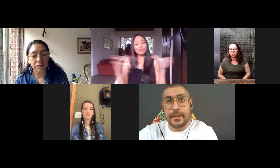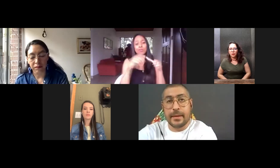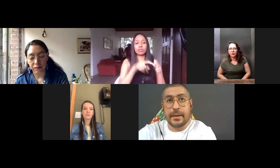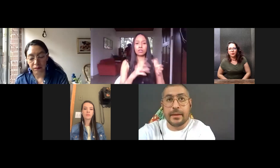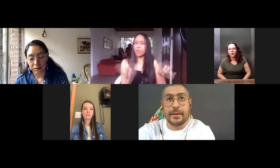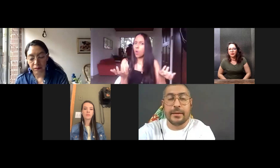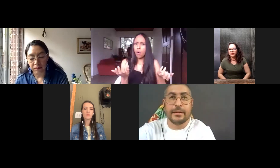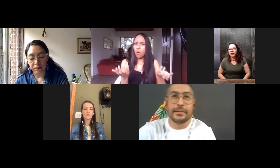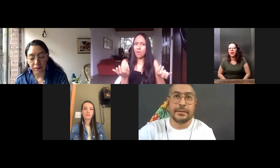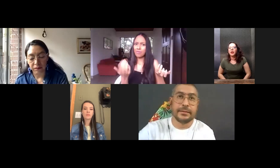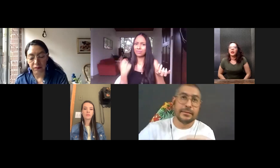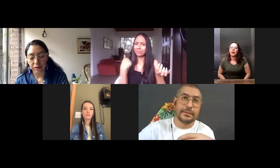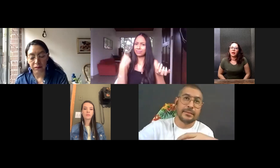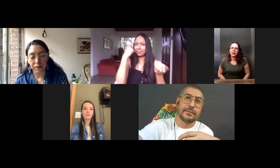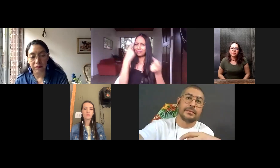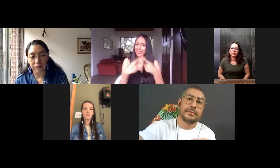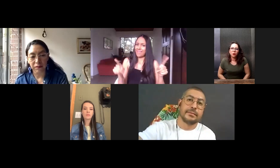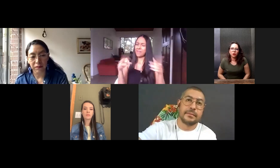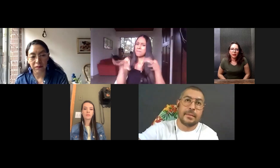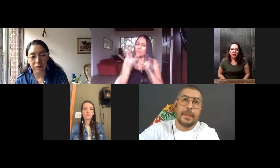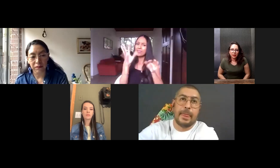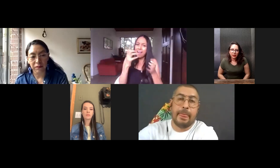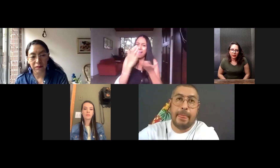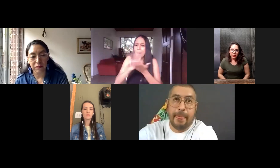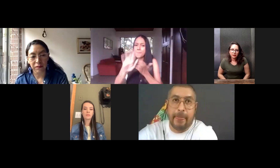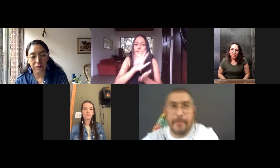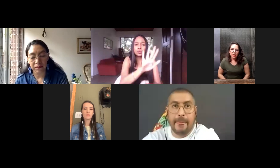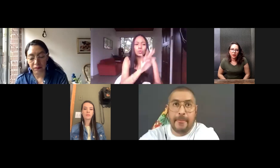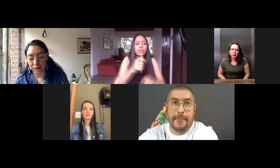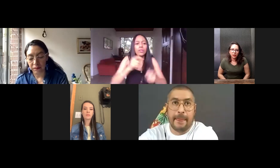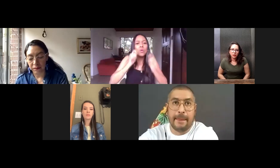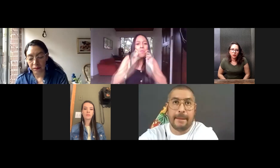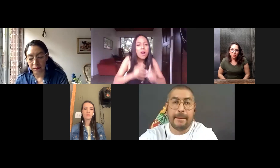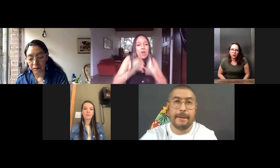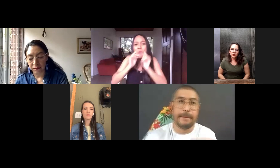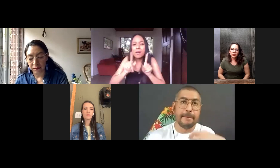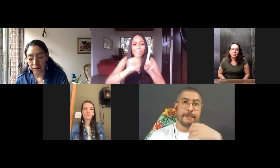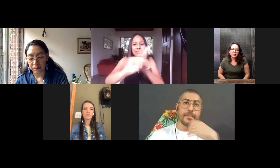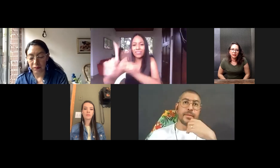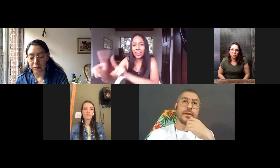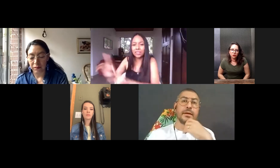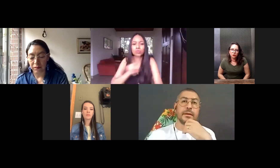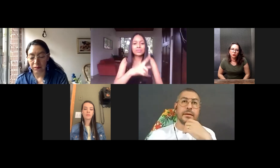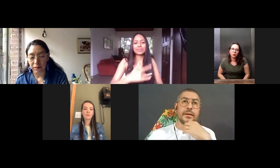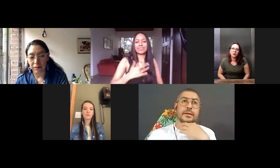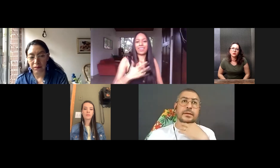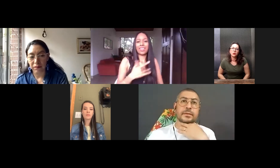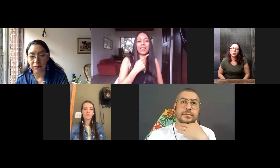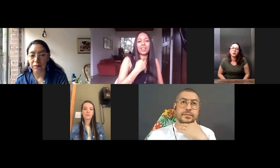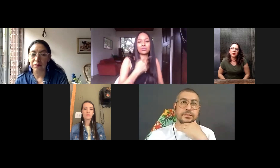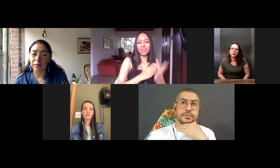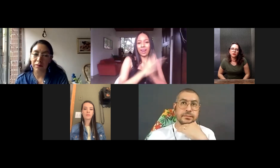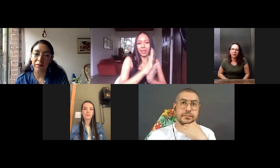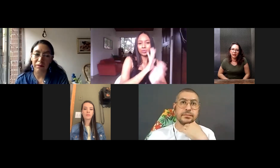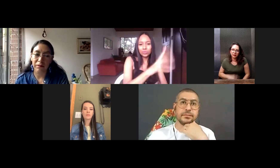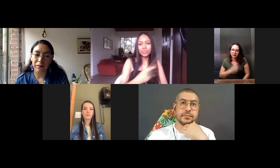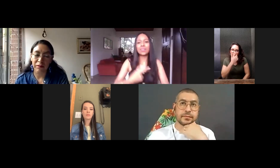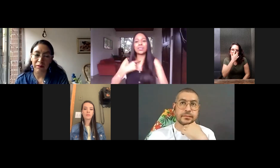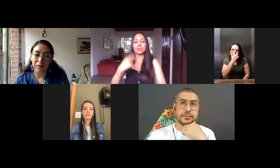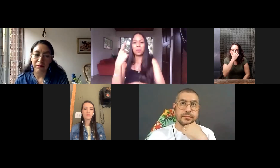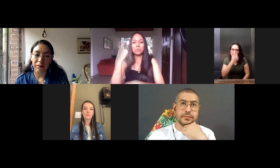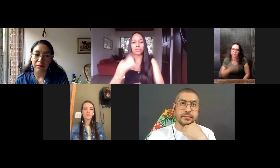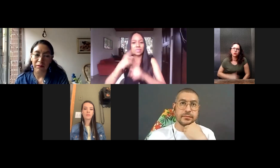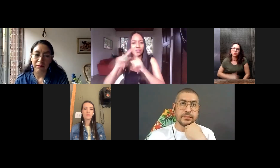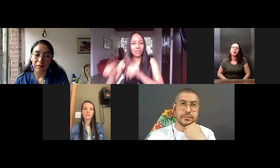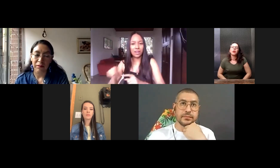o que solamente pueden ser esta u otra carrera, si cada uno tiene sueños distintos, son humanos, somos humanos diferentes,